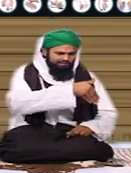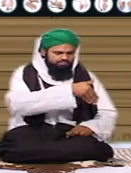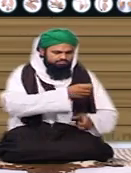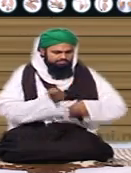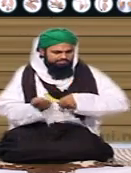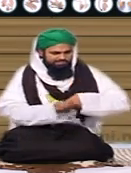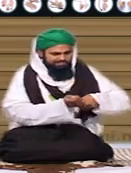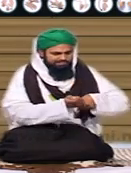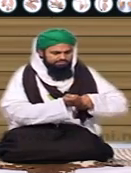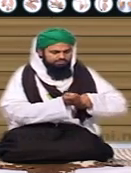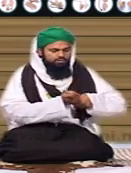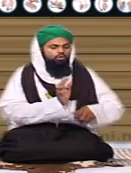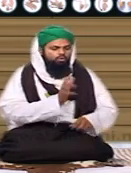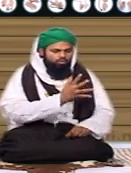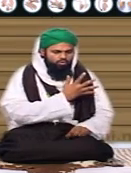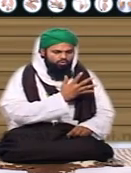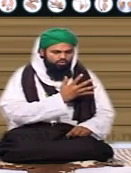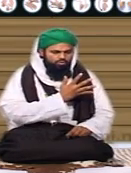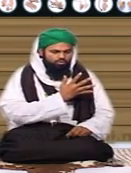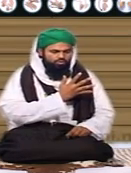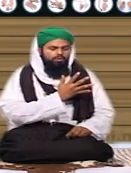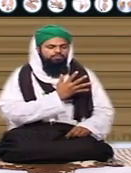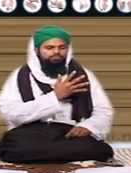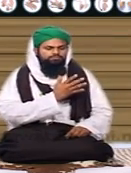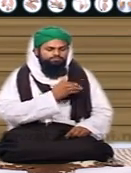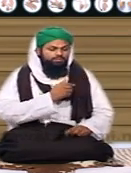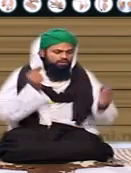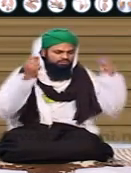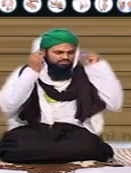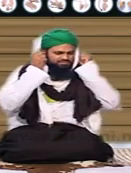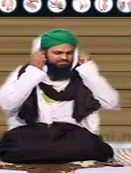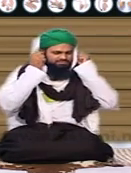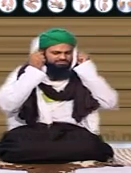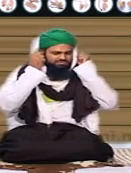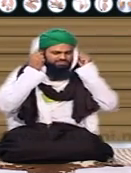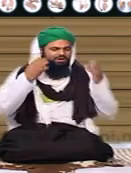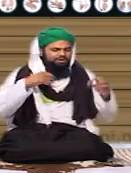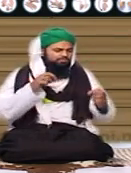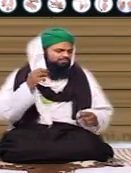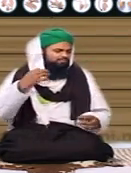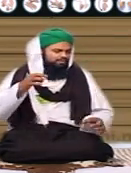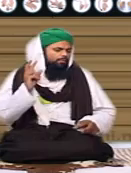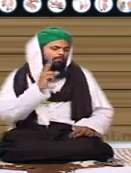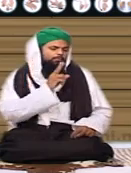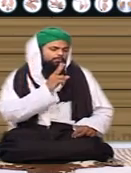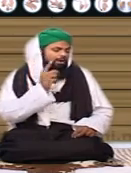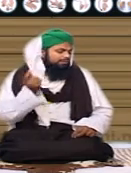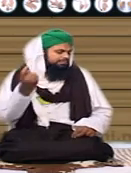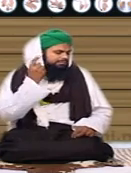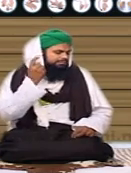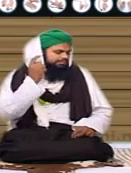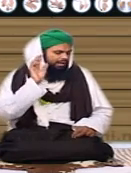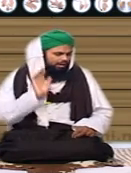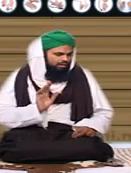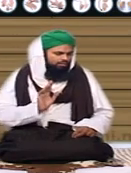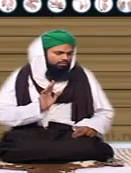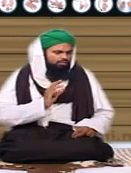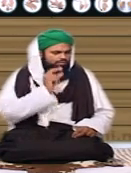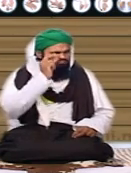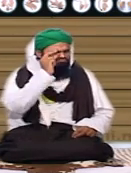کو کرکٹ کھیلتا ہوا دیکھ لیں، یا وہ کہیں میچ ہو رہا اور ریڈیو کان سے لگائے وہ کومنٹری سنتا ہوا مزے سے جا رہا